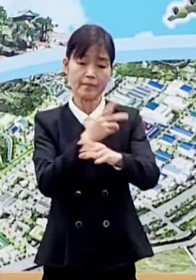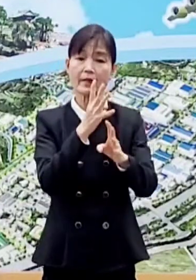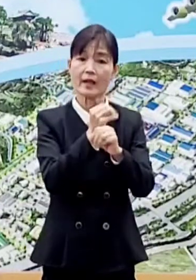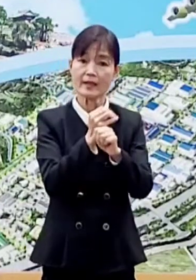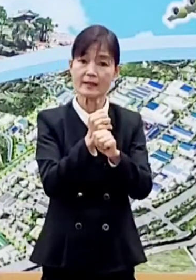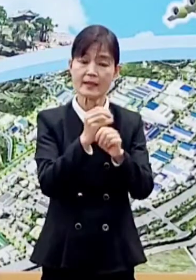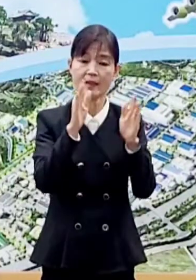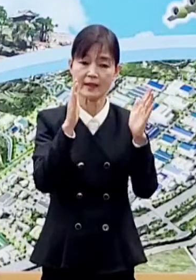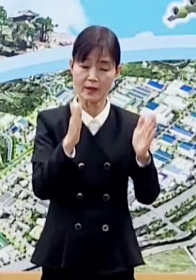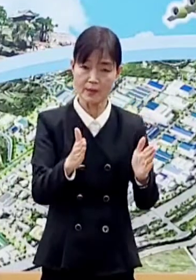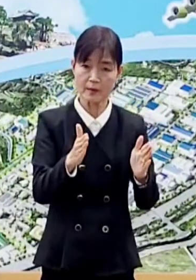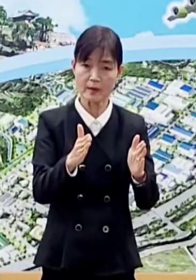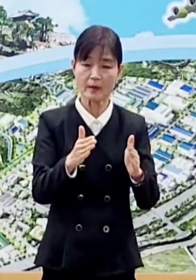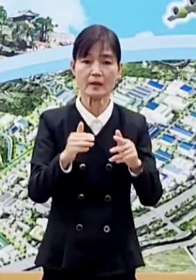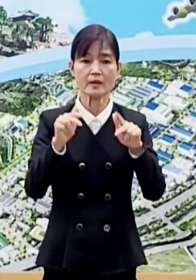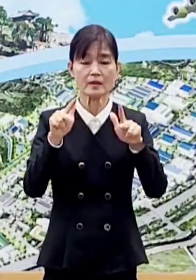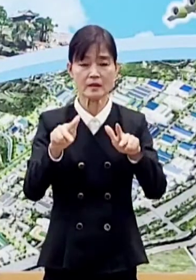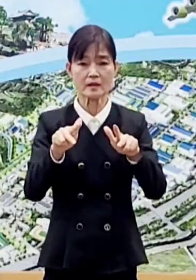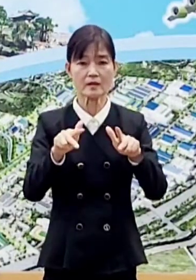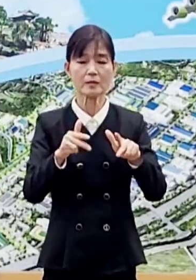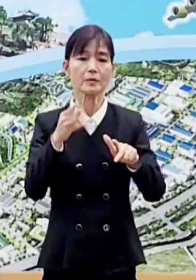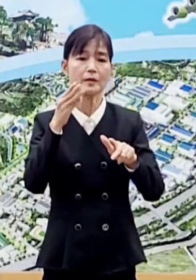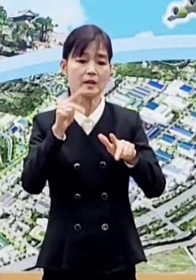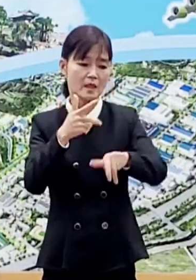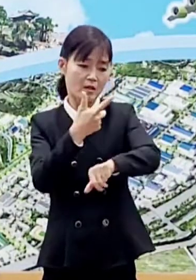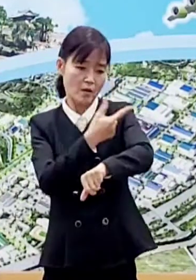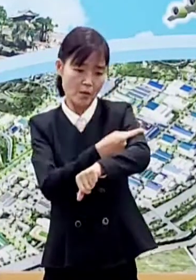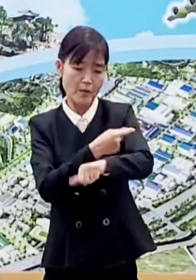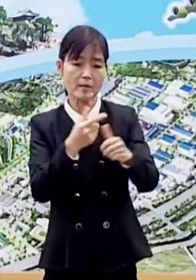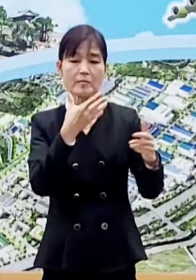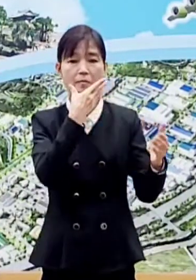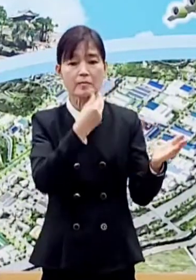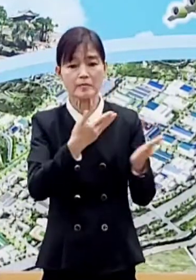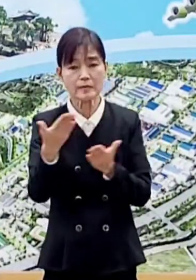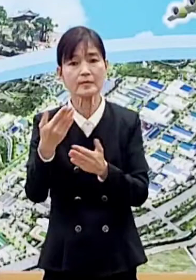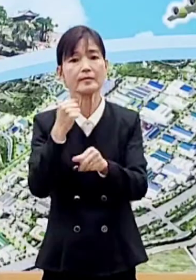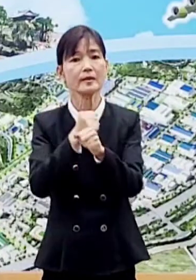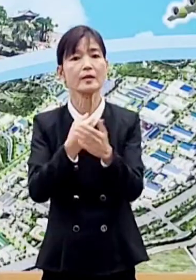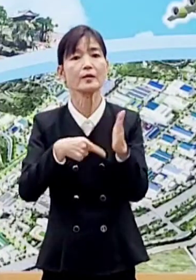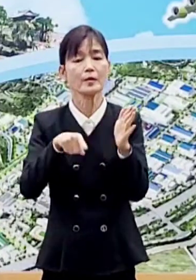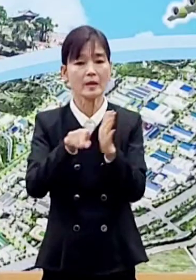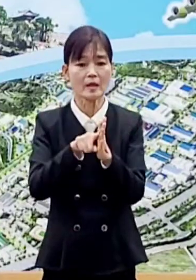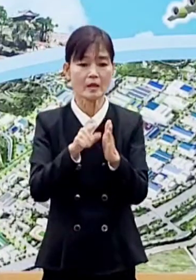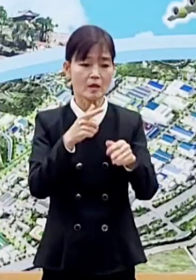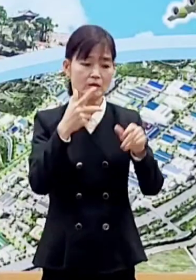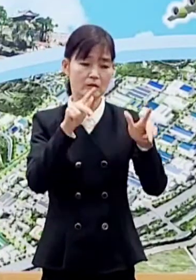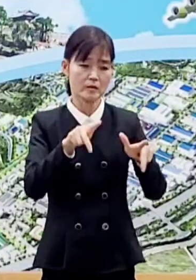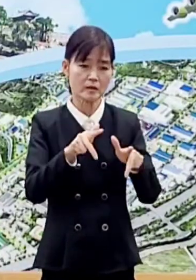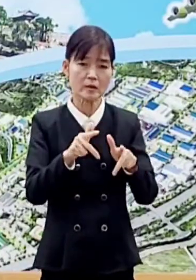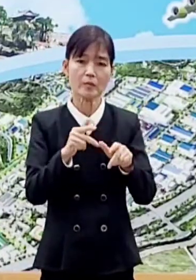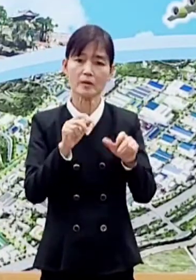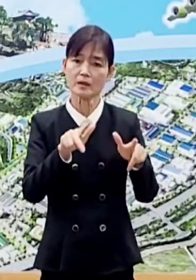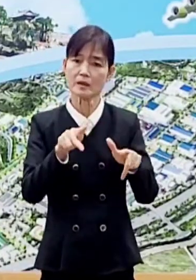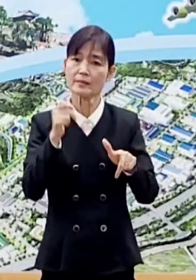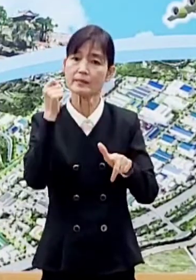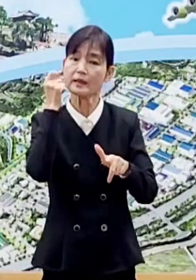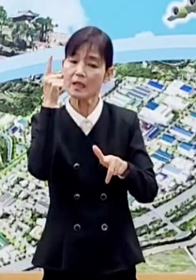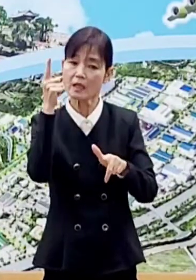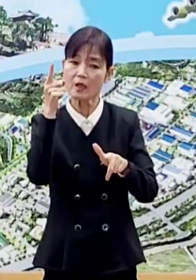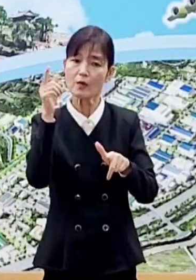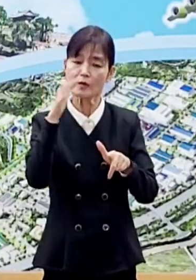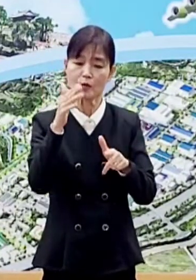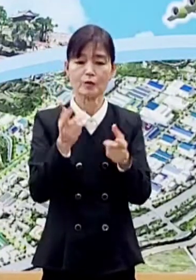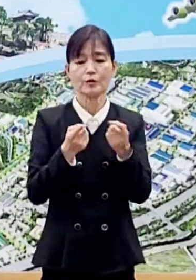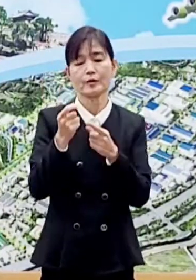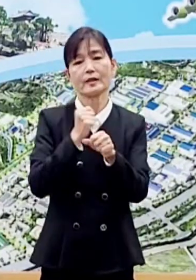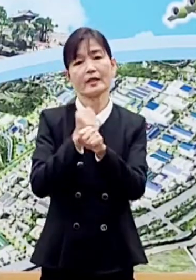더불어 백신 폐쇄의 원활한 현장 안착을 위하여 적용 시기가 당초보다 1개월